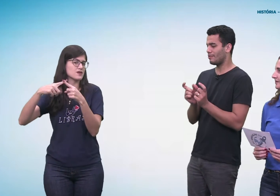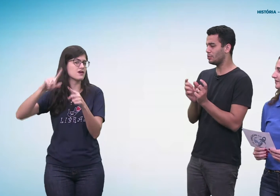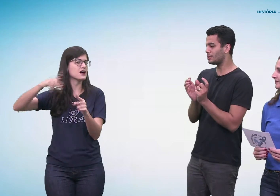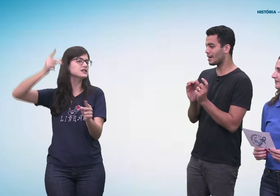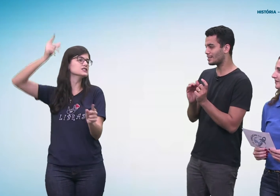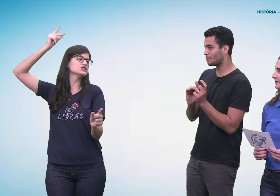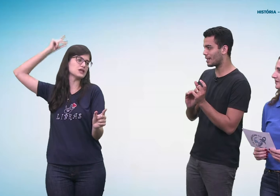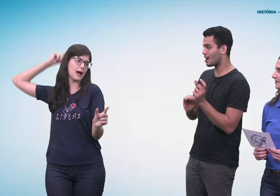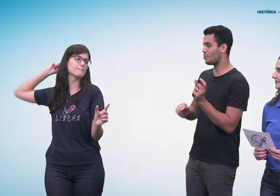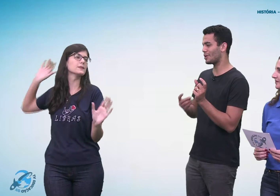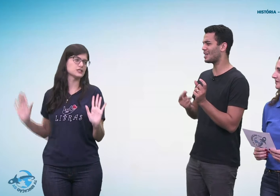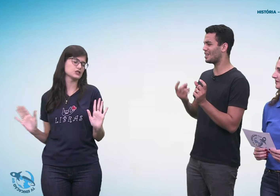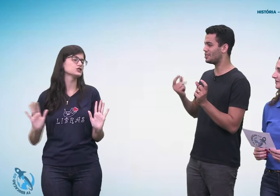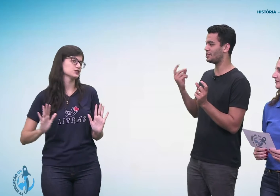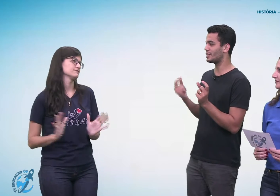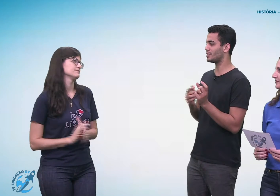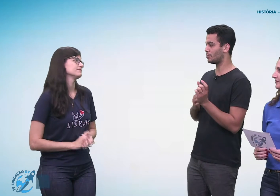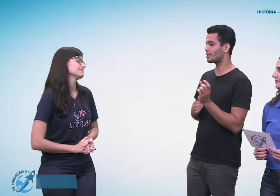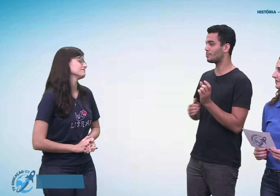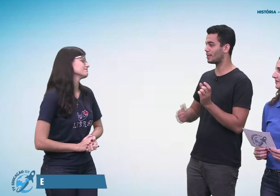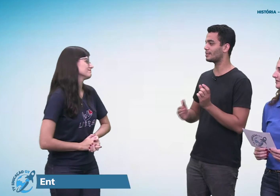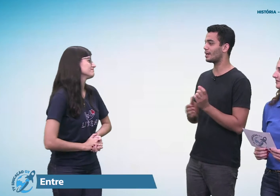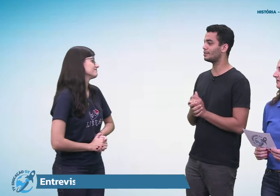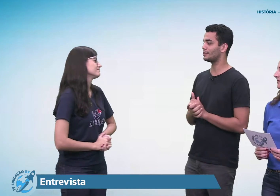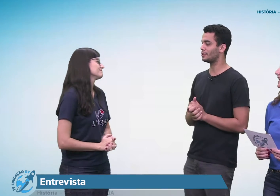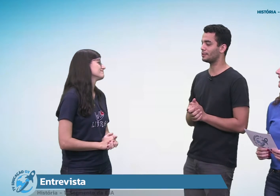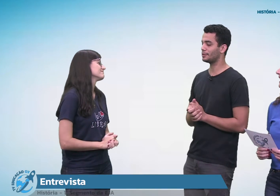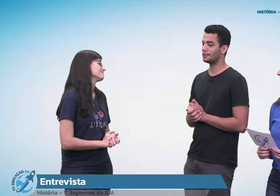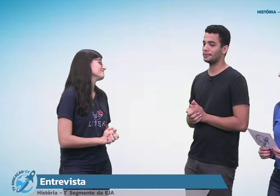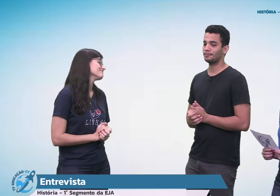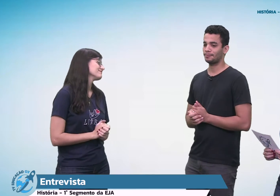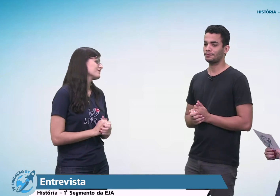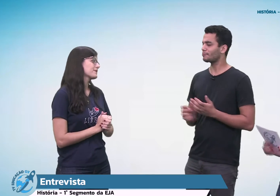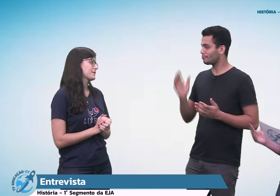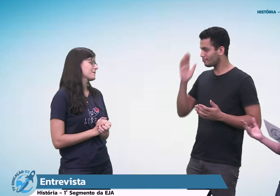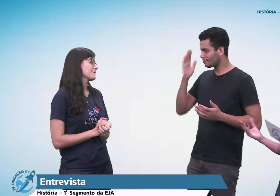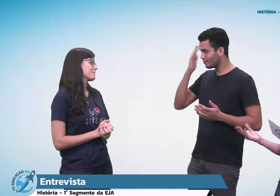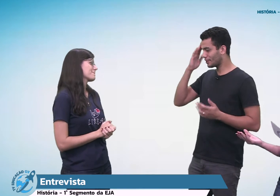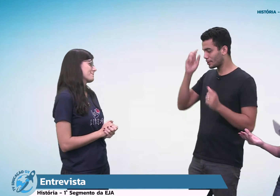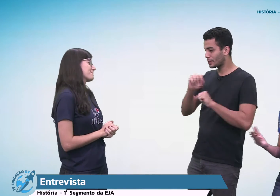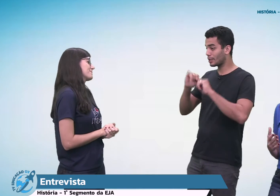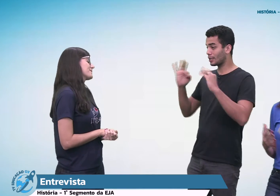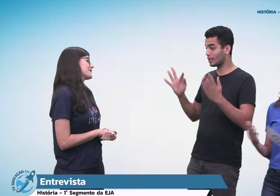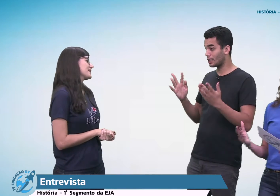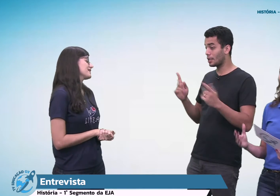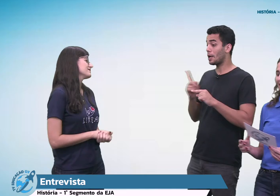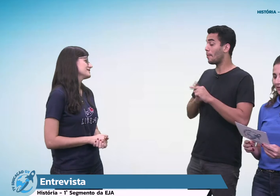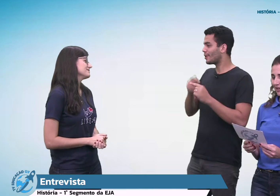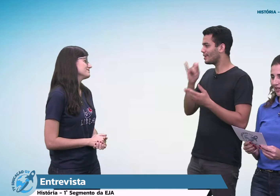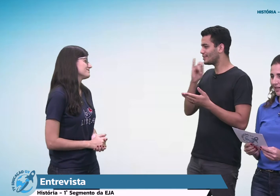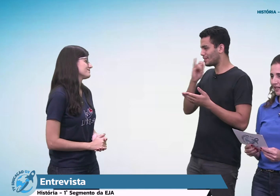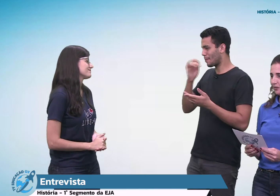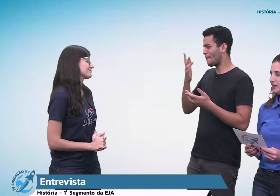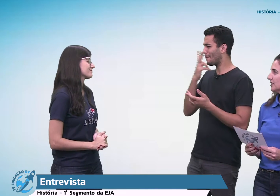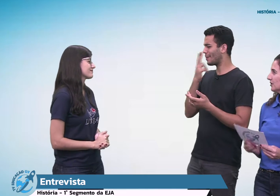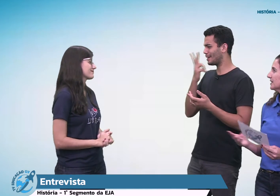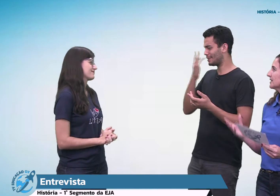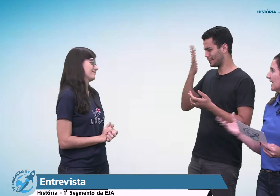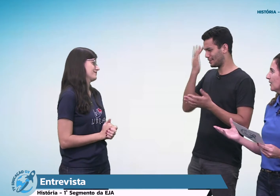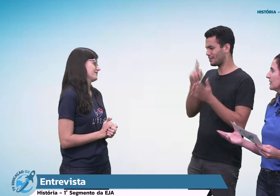vamos tirar essa palavra porque já é antiga, já é ultrapassada, entendeu? Isso, a gente colocou, foi uma das nossas aulas, a